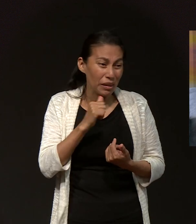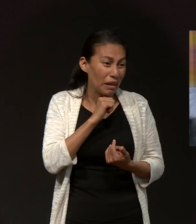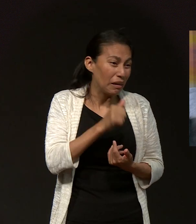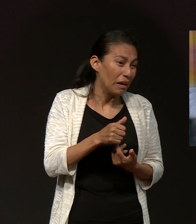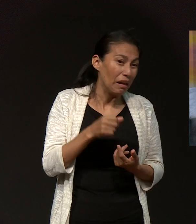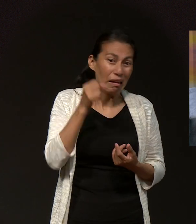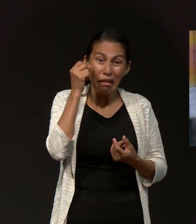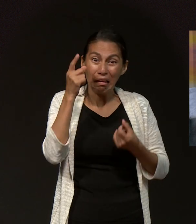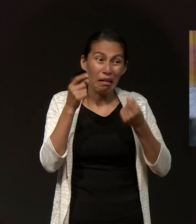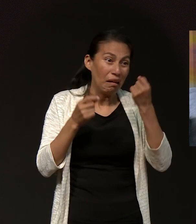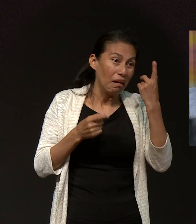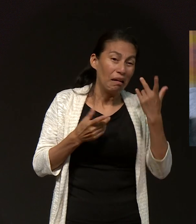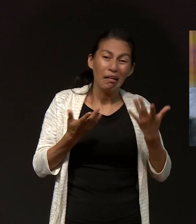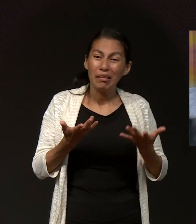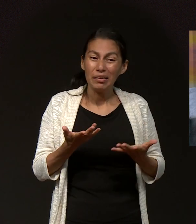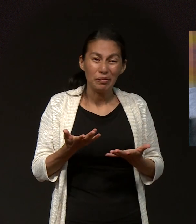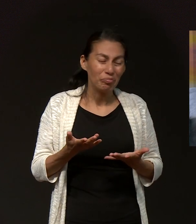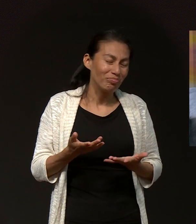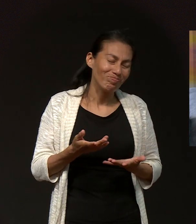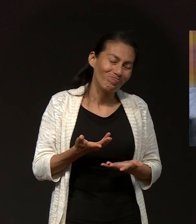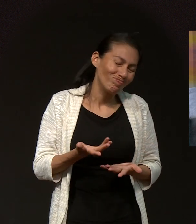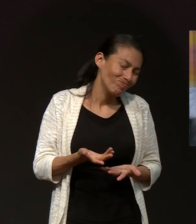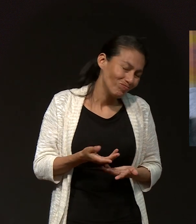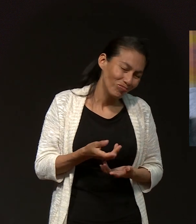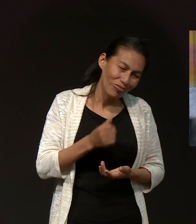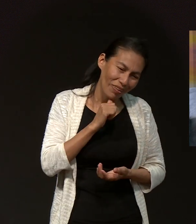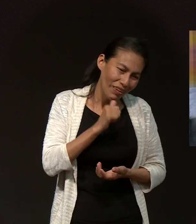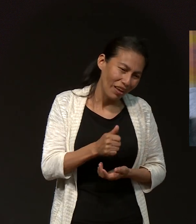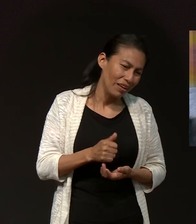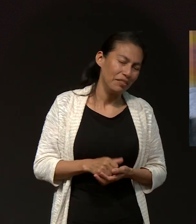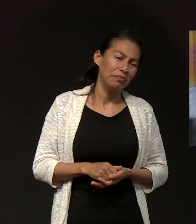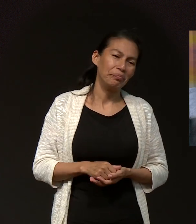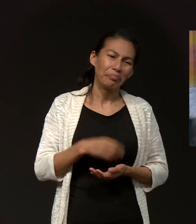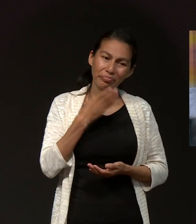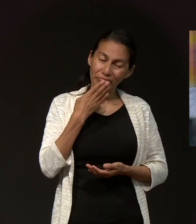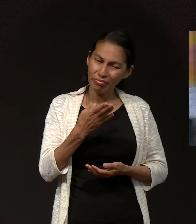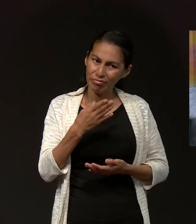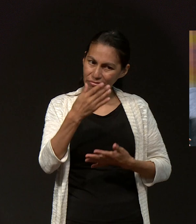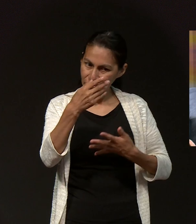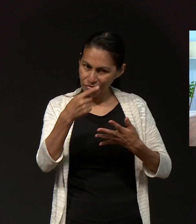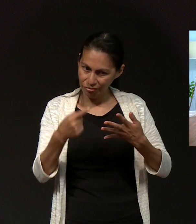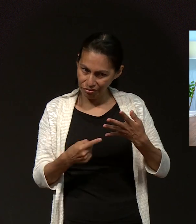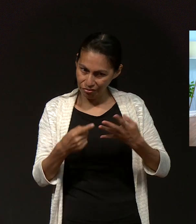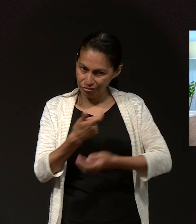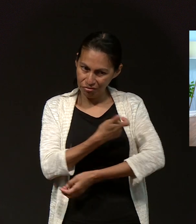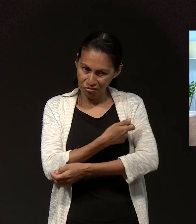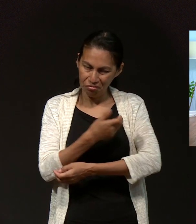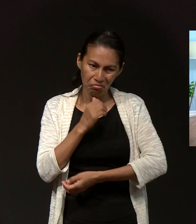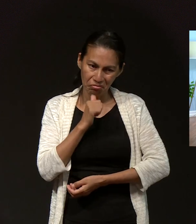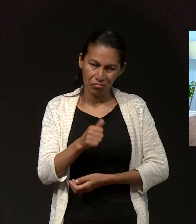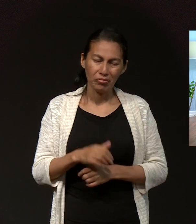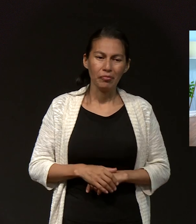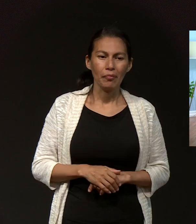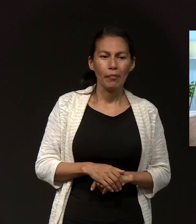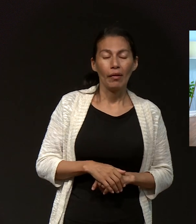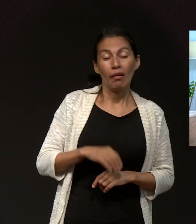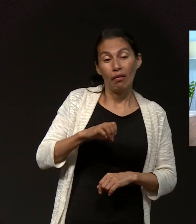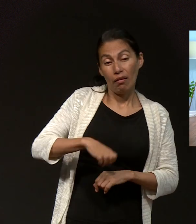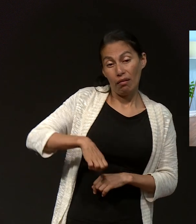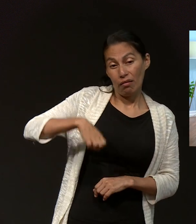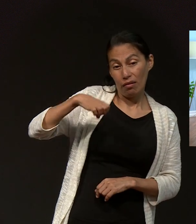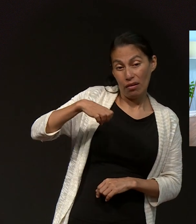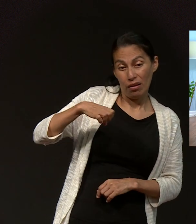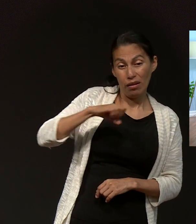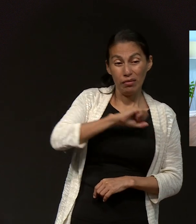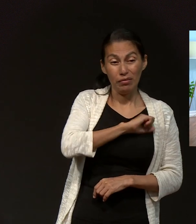conocía. Era información que salía de todos lados y no había protocolos ni nada. Y pues con la condición de edad